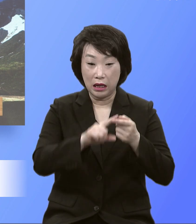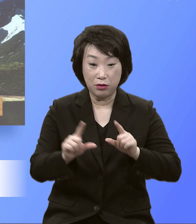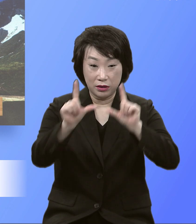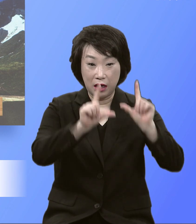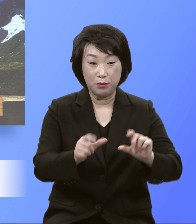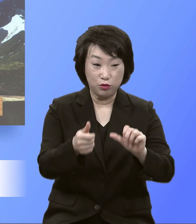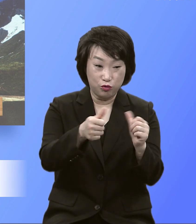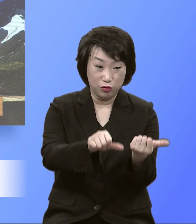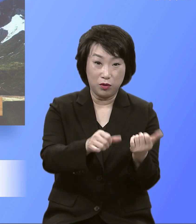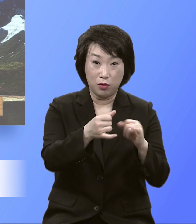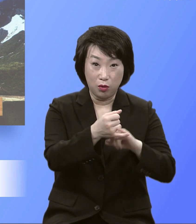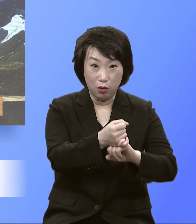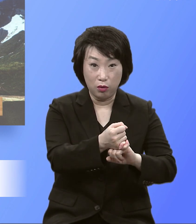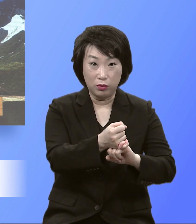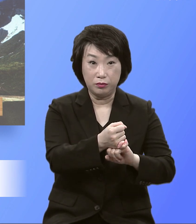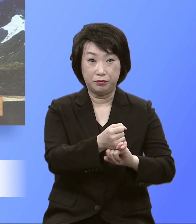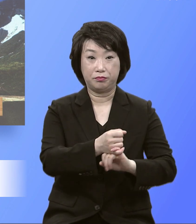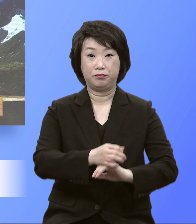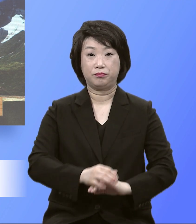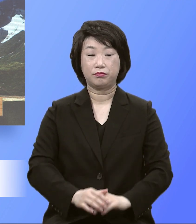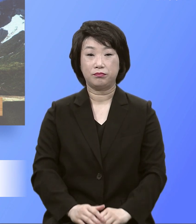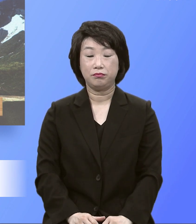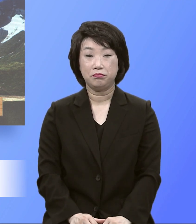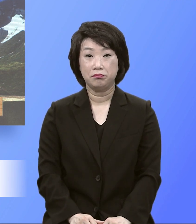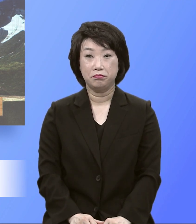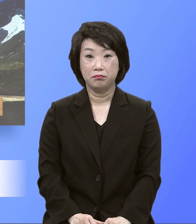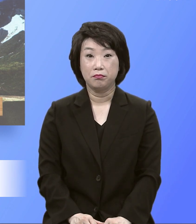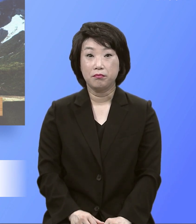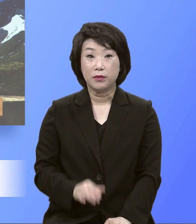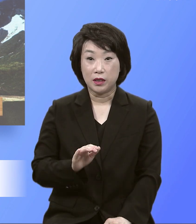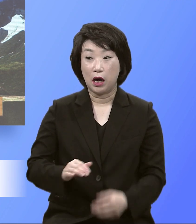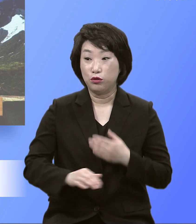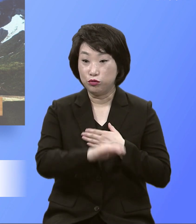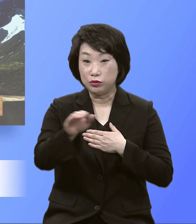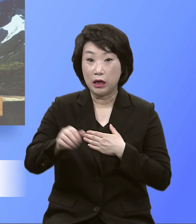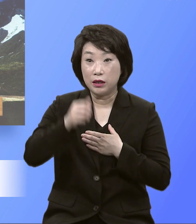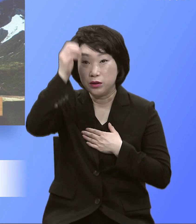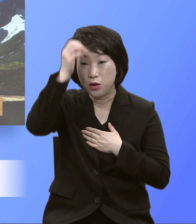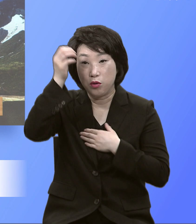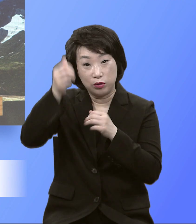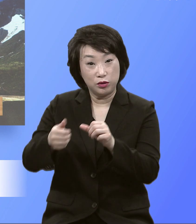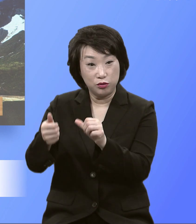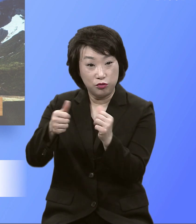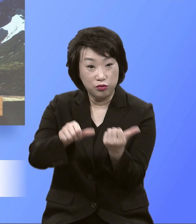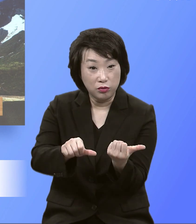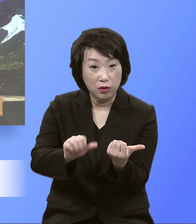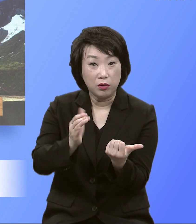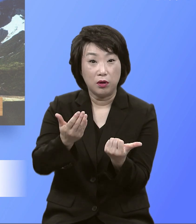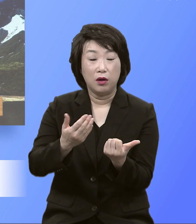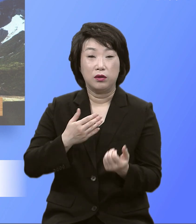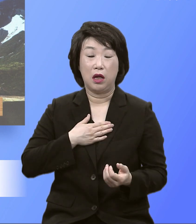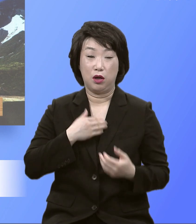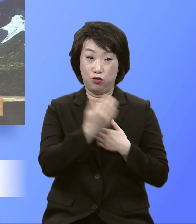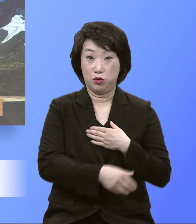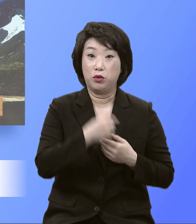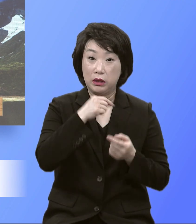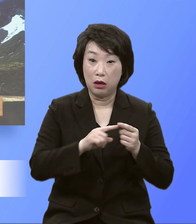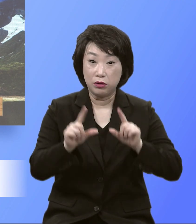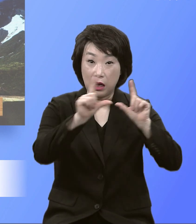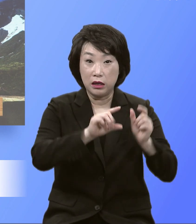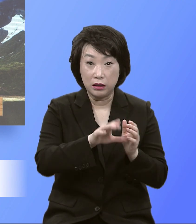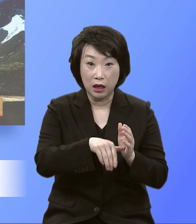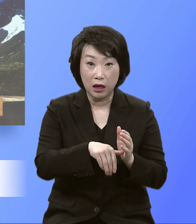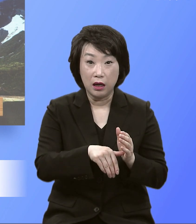살면 반드시 죽을 것이로되, 우리 영혼이 죽을 것이라는 거예요. 육신대로